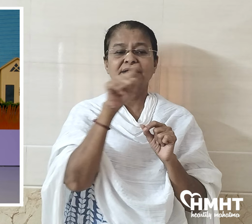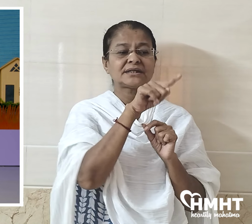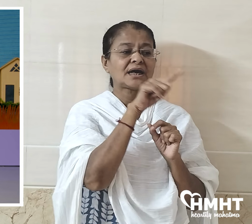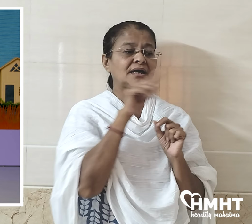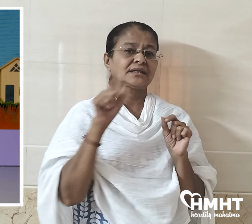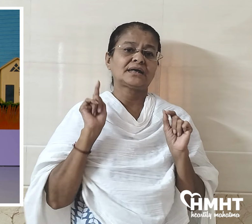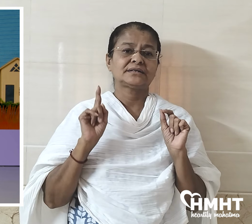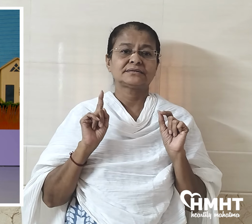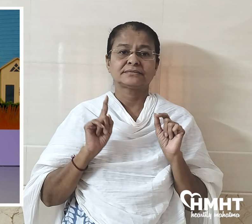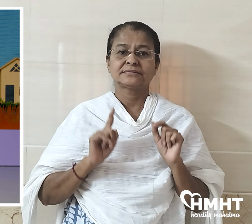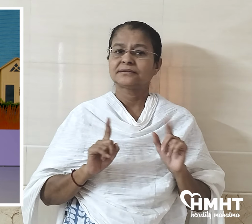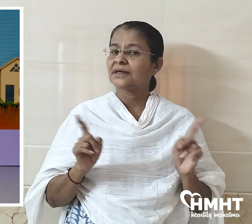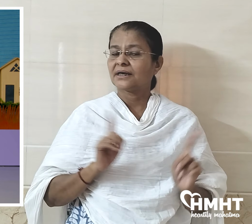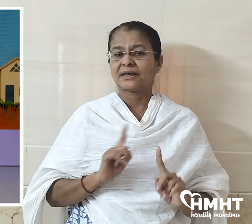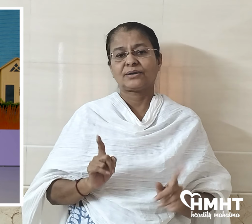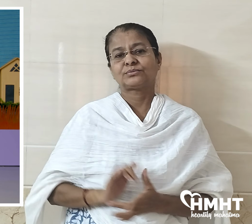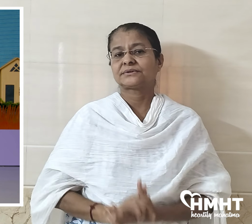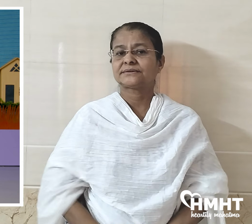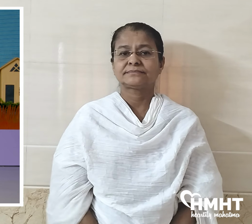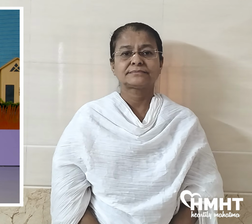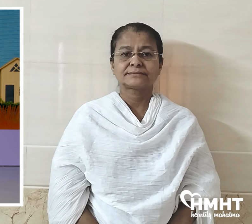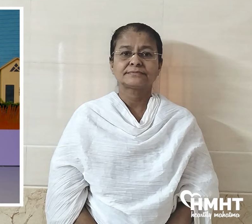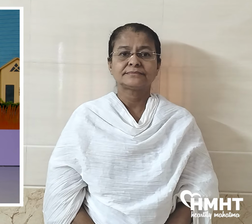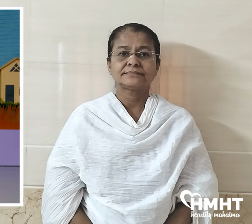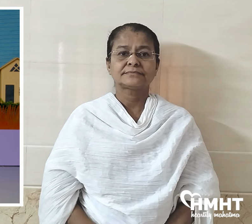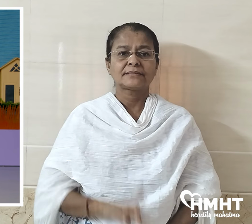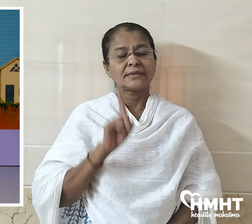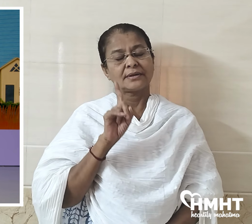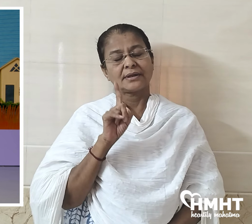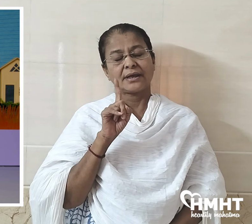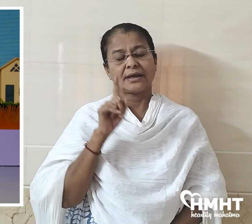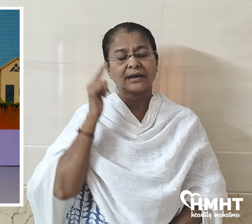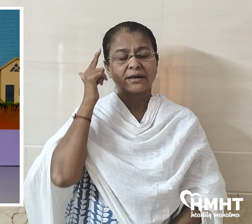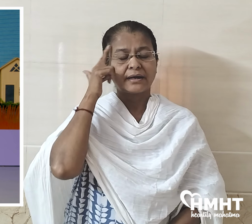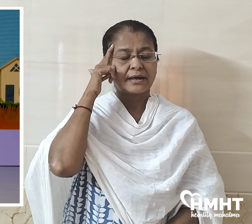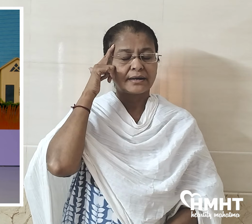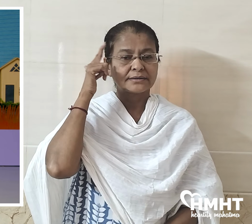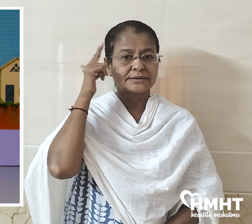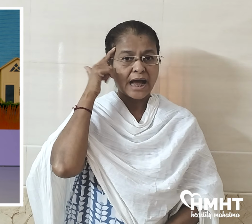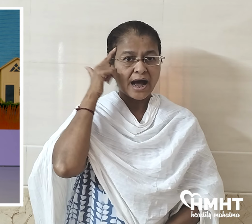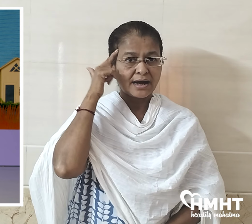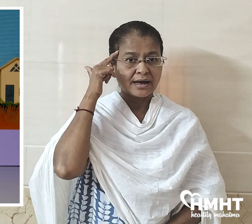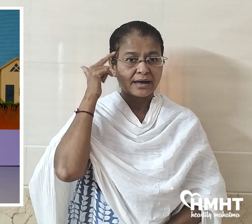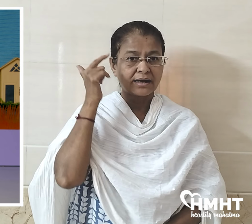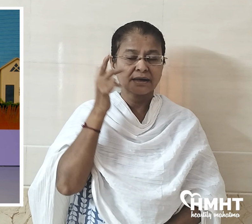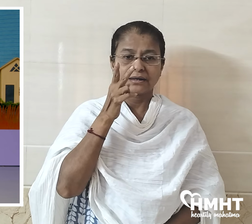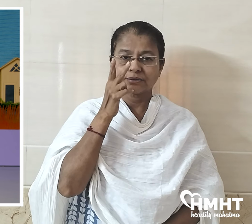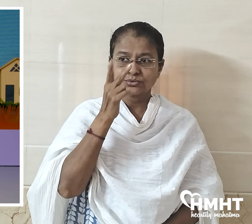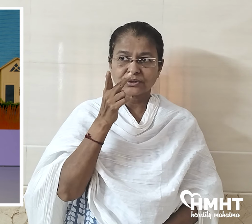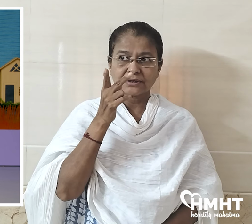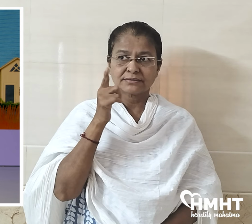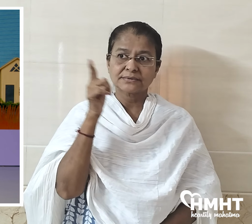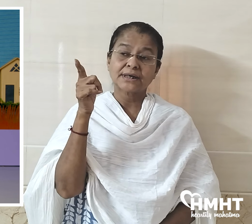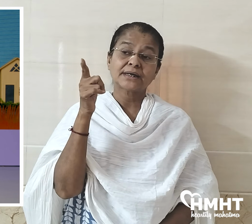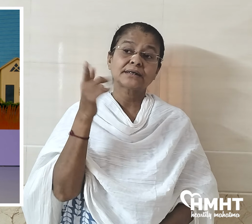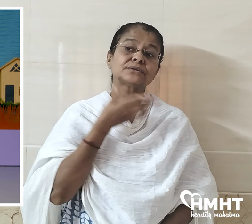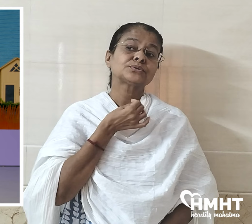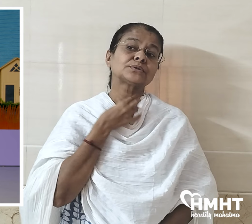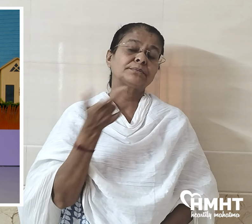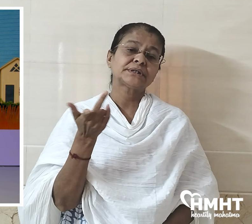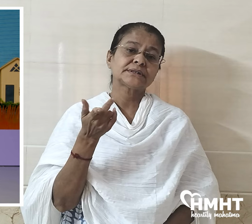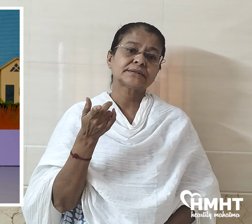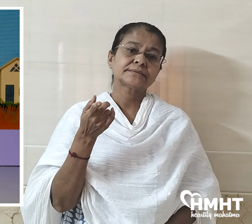ઊભી થાય. અને સિન્સિયર હોય એટલે આપણે પછી જો આપણે પ્રકૃતિ ઓળખીએ અને પછી